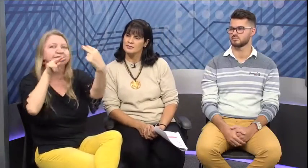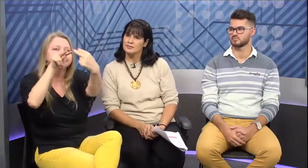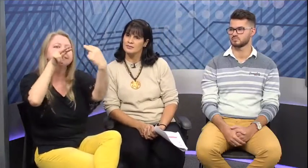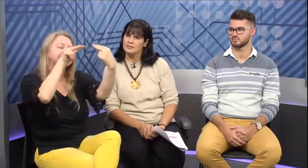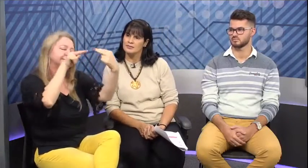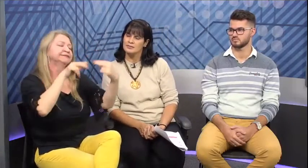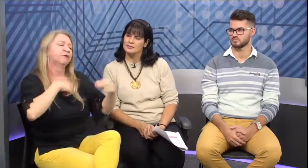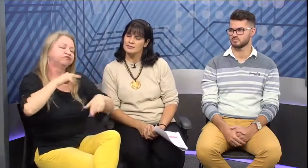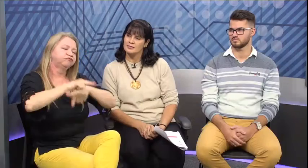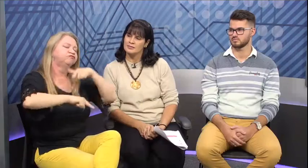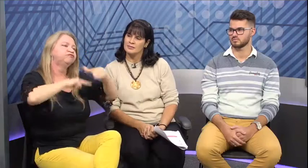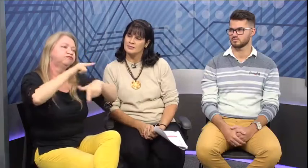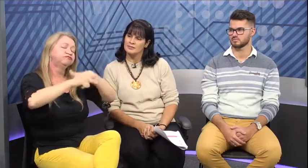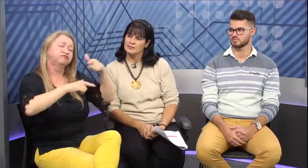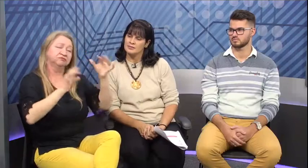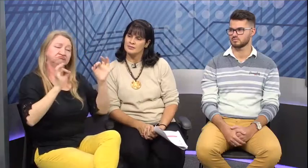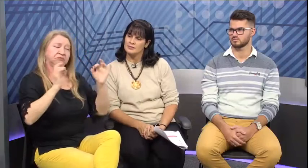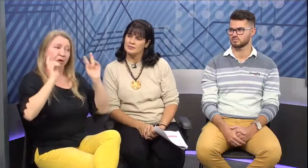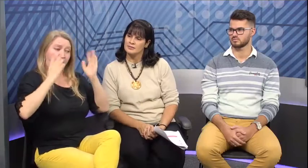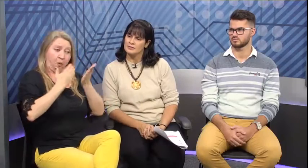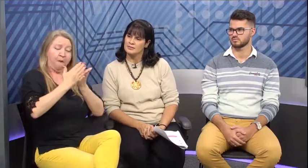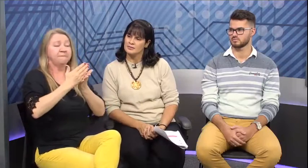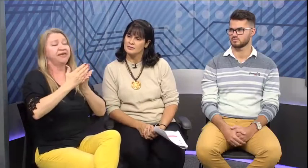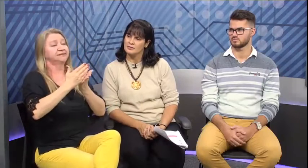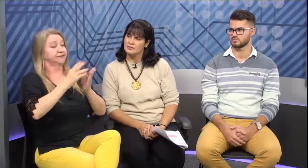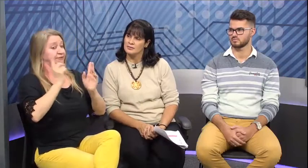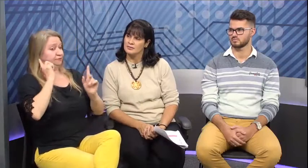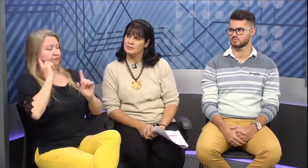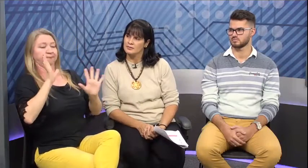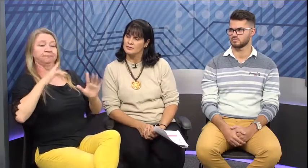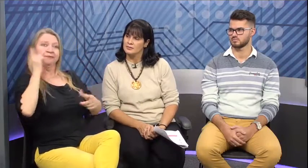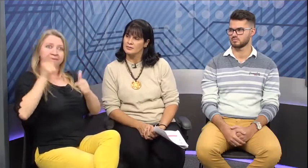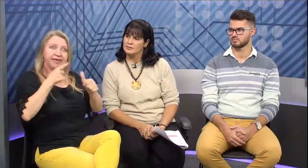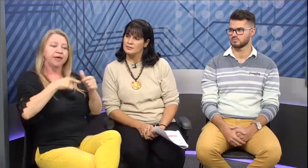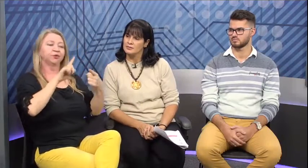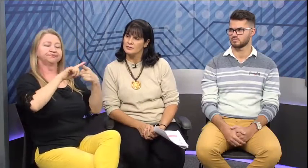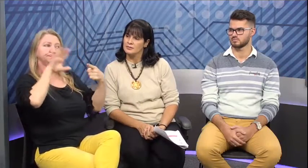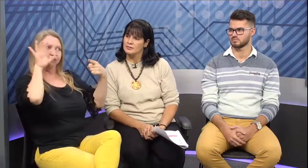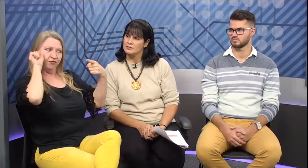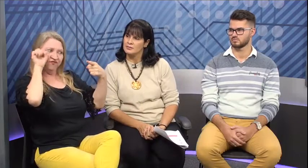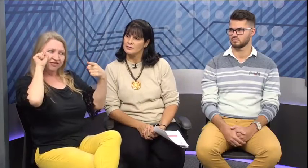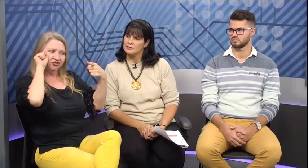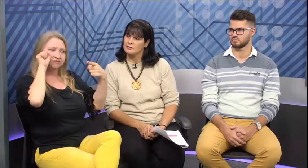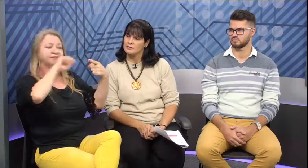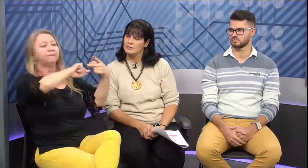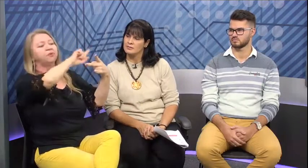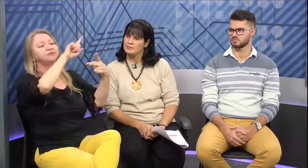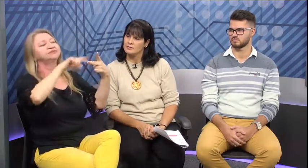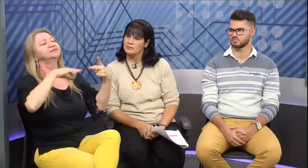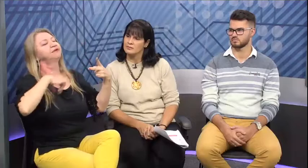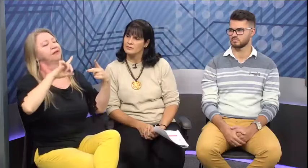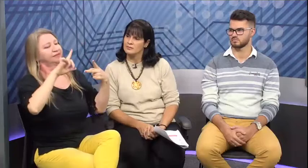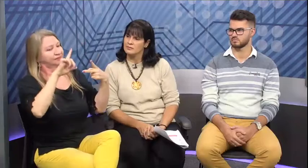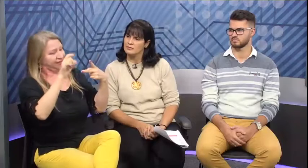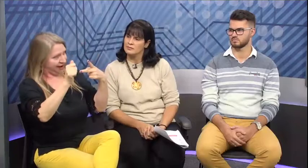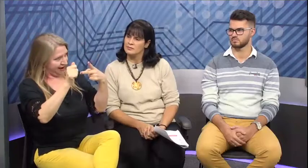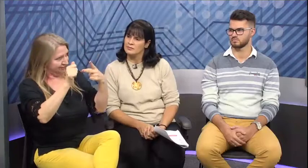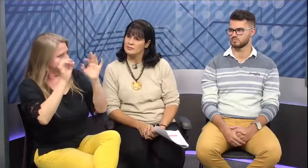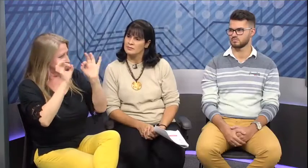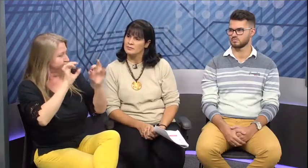não conseguia compreender. Isso foi bastante trabalhoso, né? E então eu era ouvinte, agora eu estava me